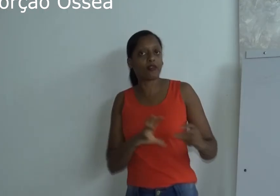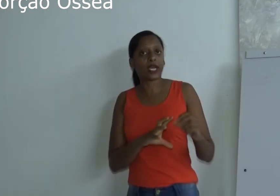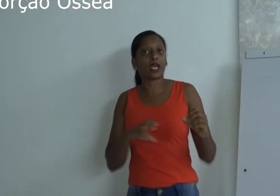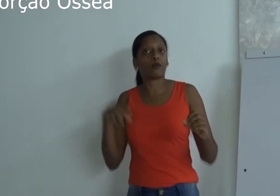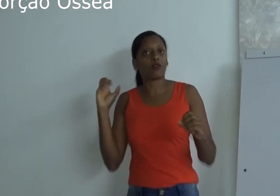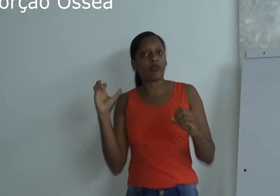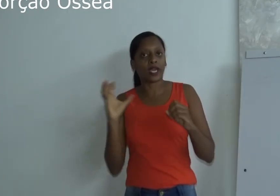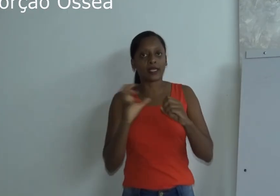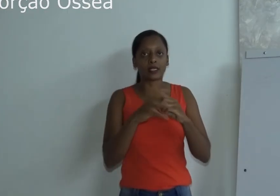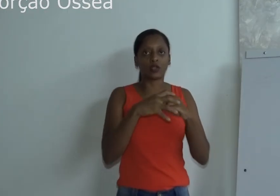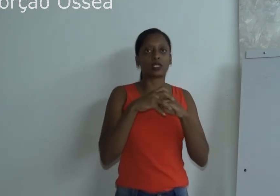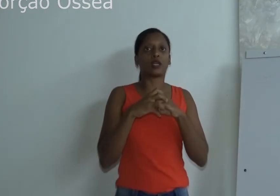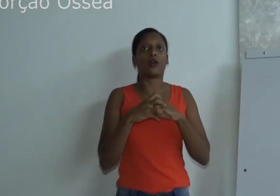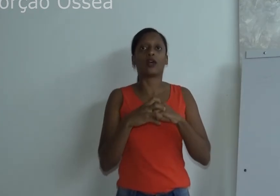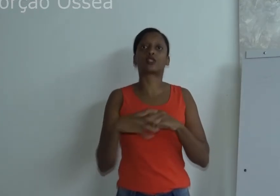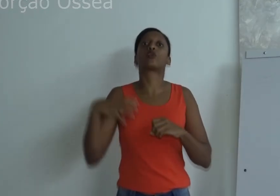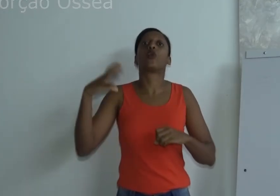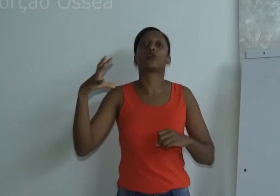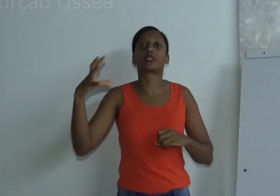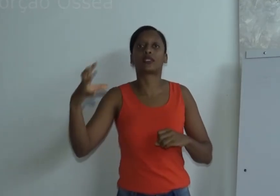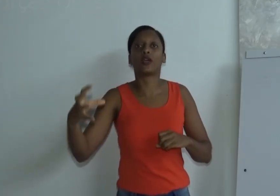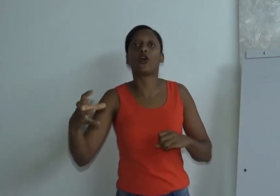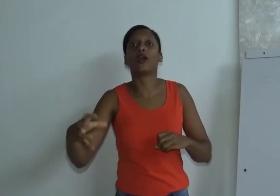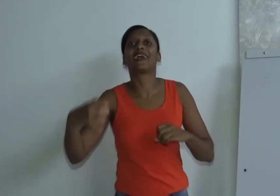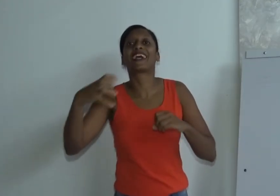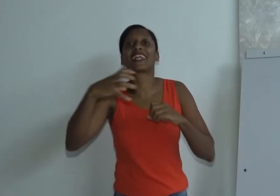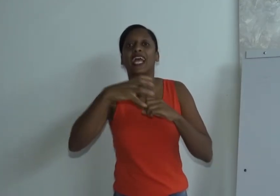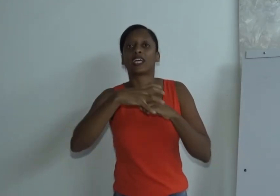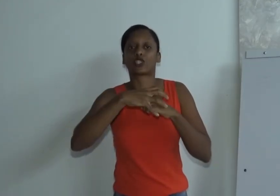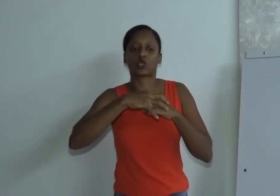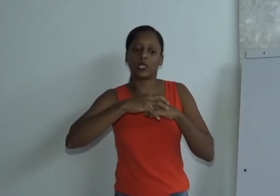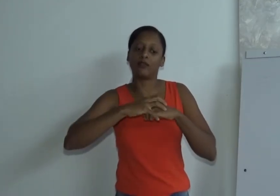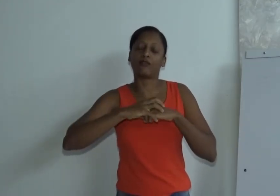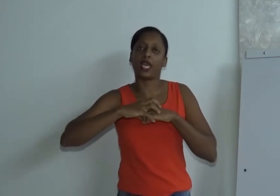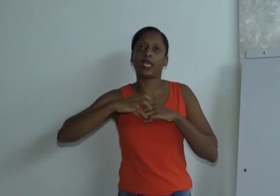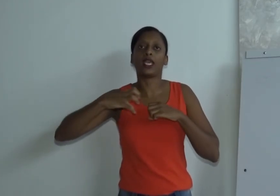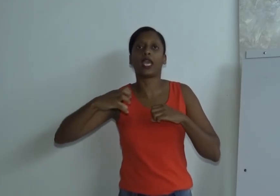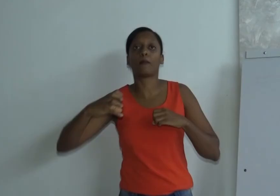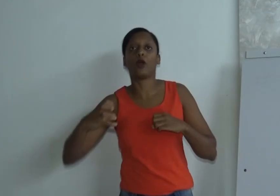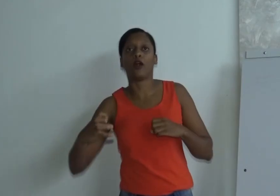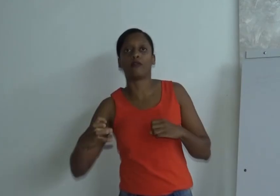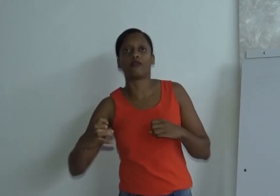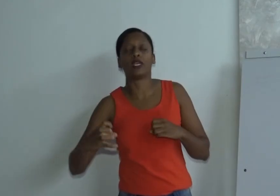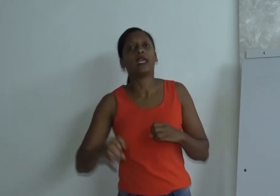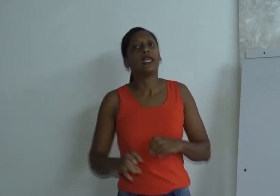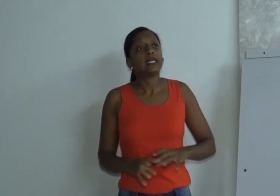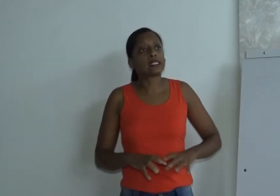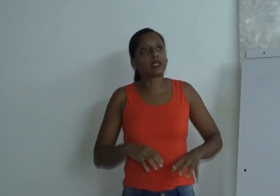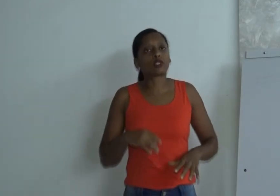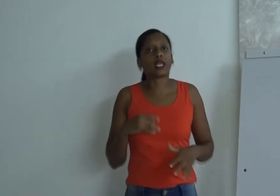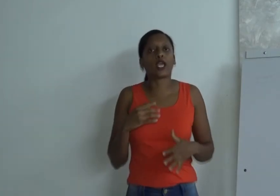vai remover esse osteócito? Osteoclasto, ele vem e remove. Se eu